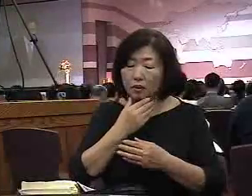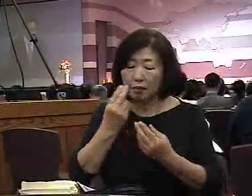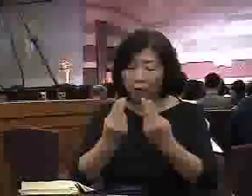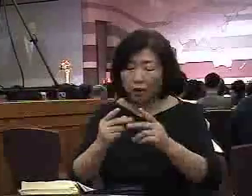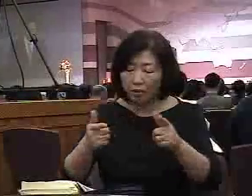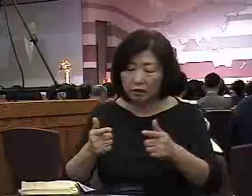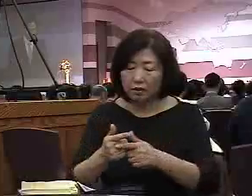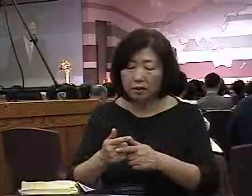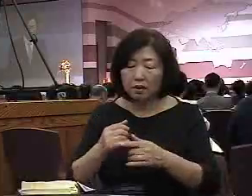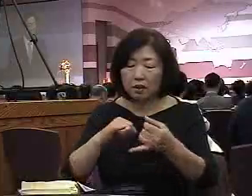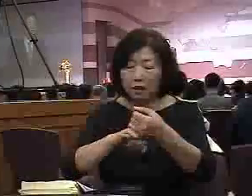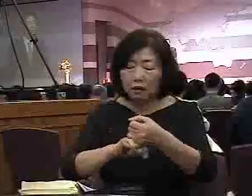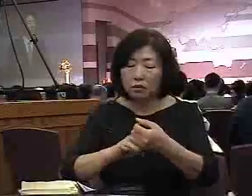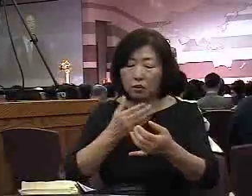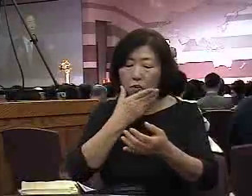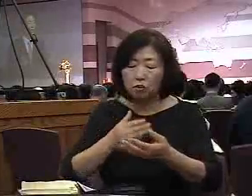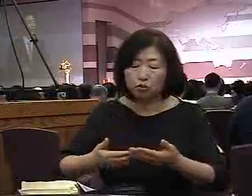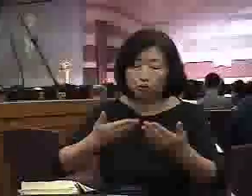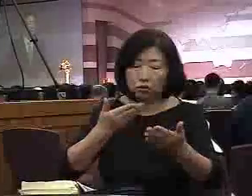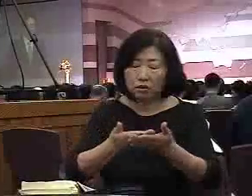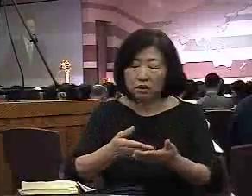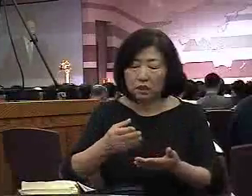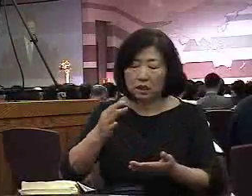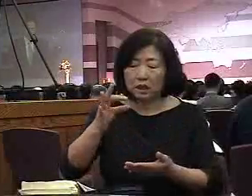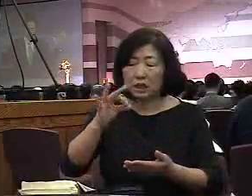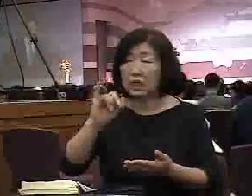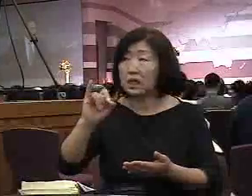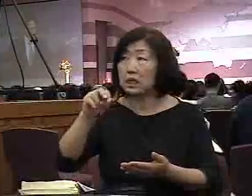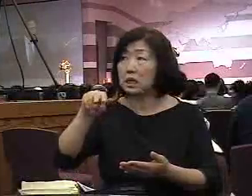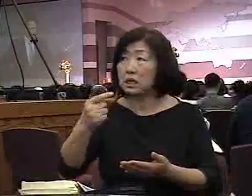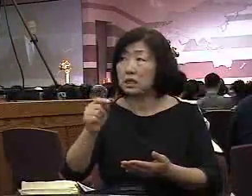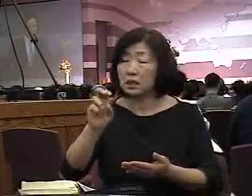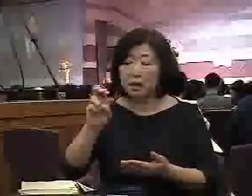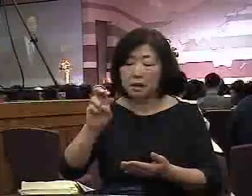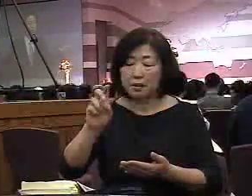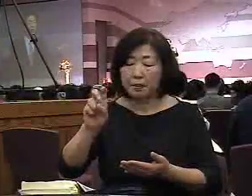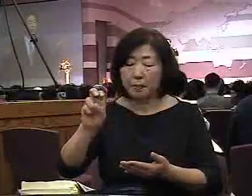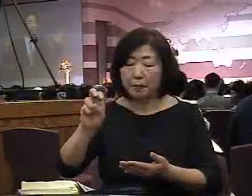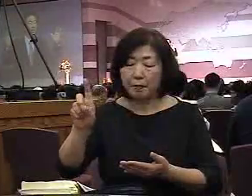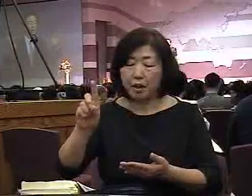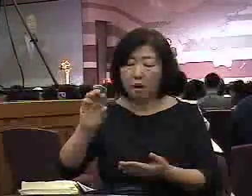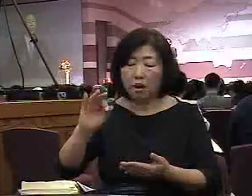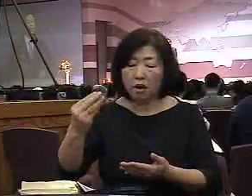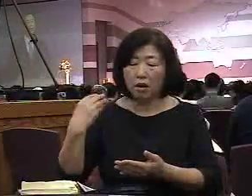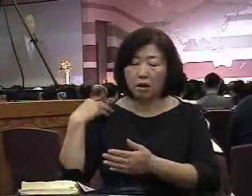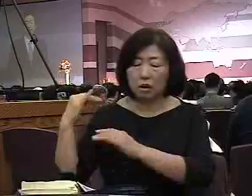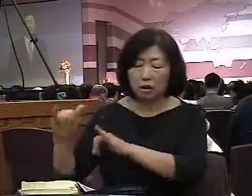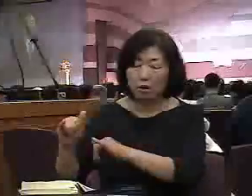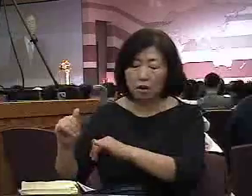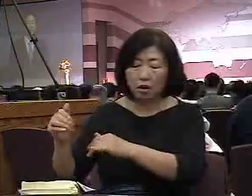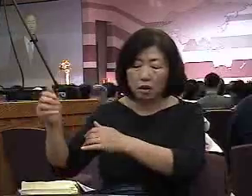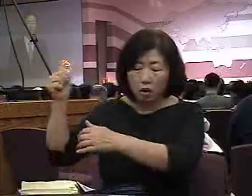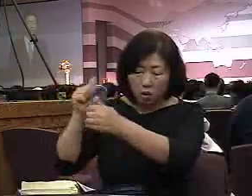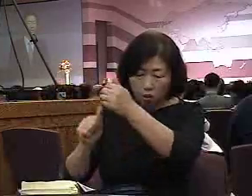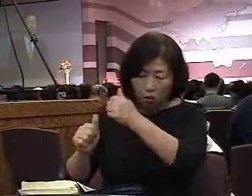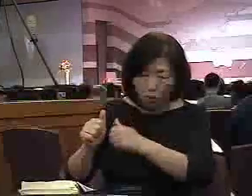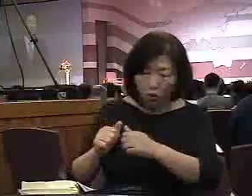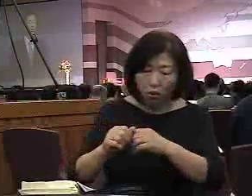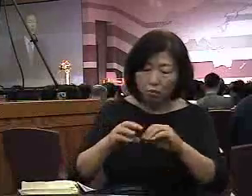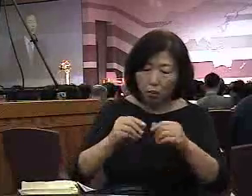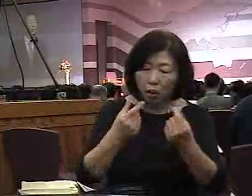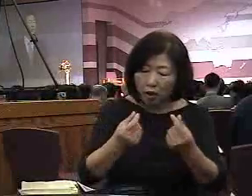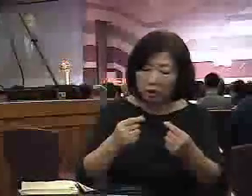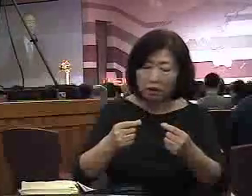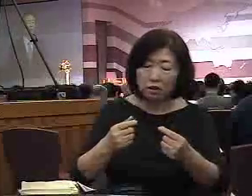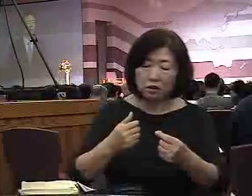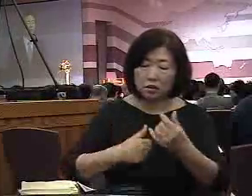것입니다. 이스마엘을 내려놨더니 바닷가의 모래와 같은 후손을 너에게 다 주겠다고 말씀을 하시는 것입니다.